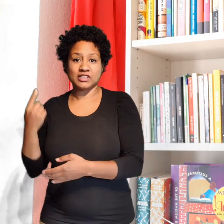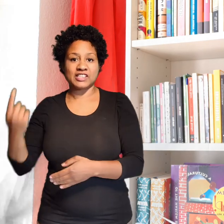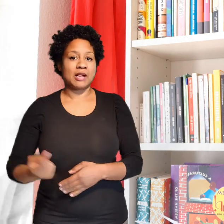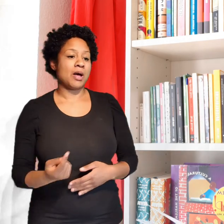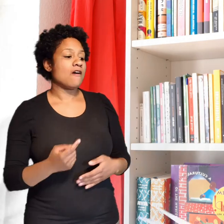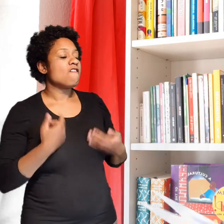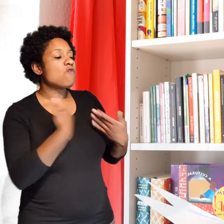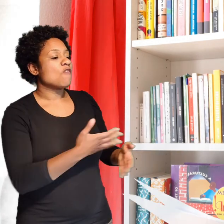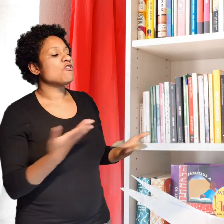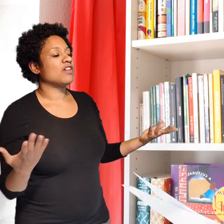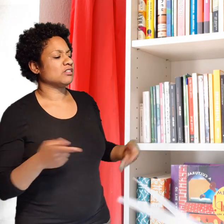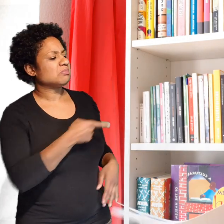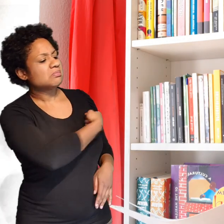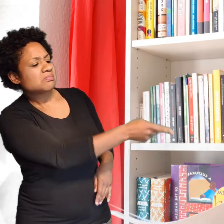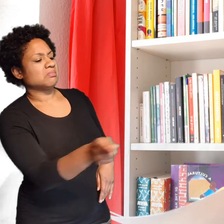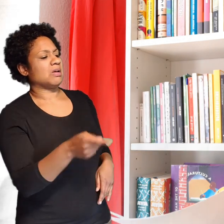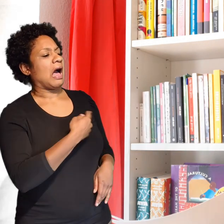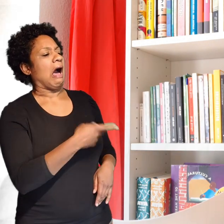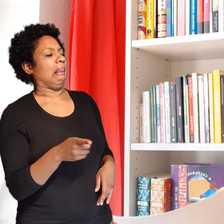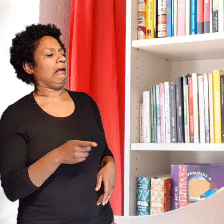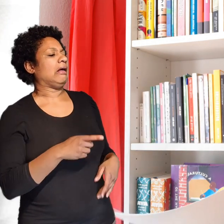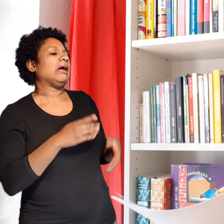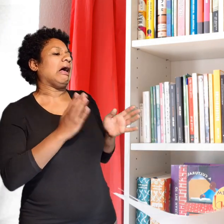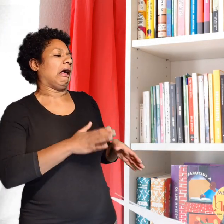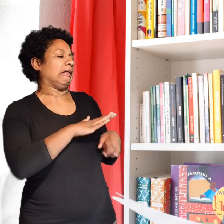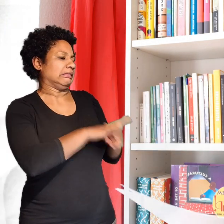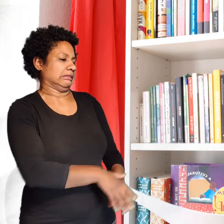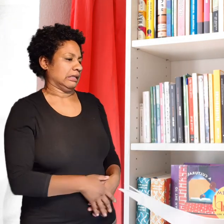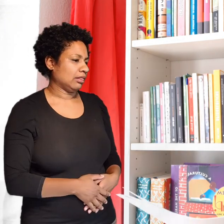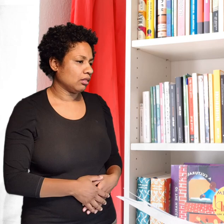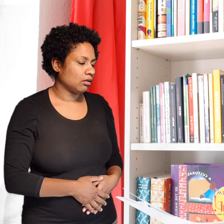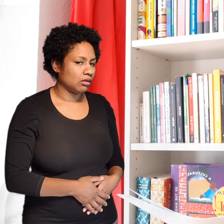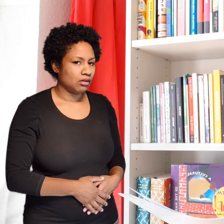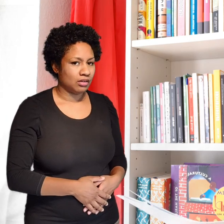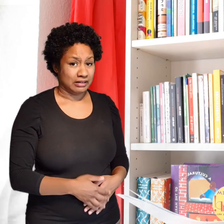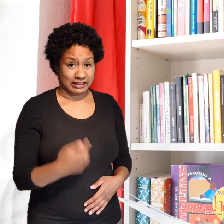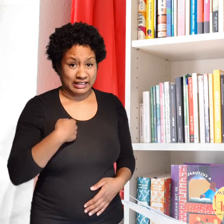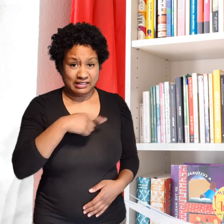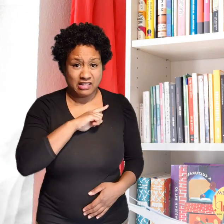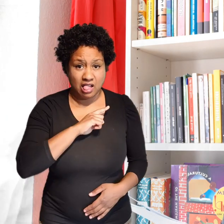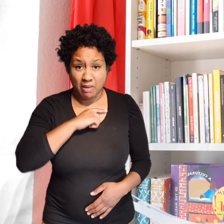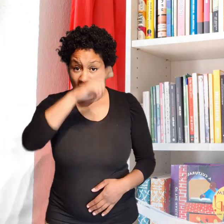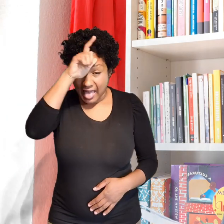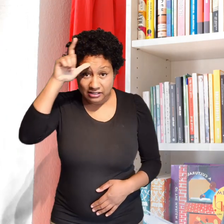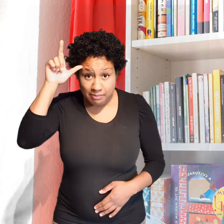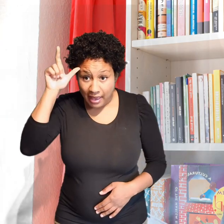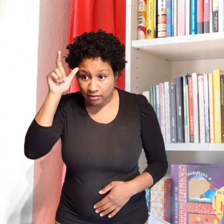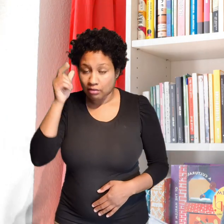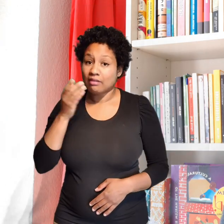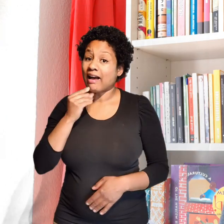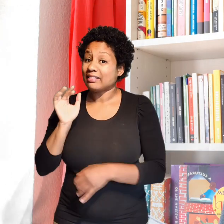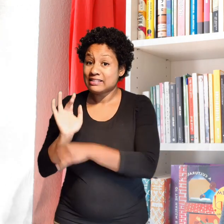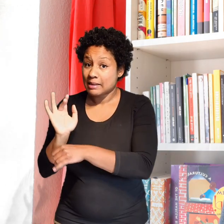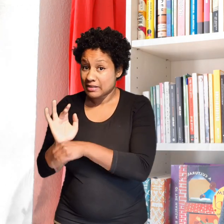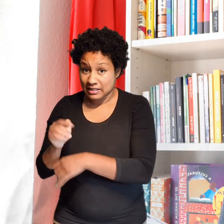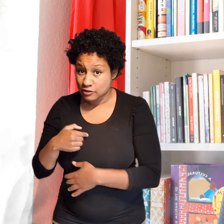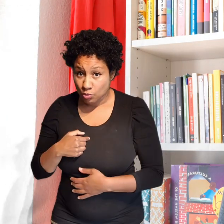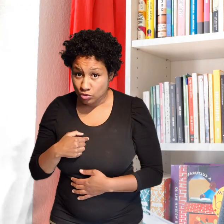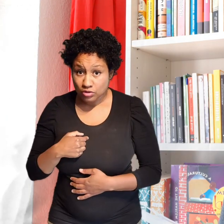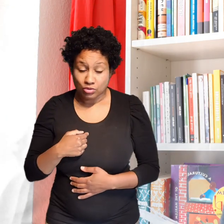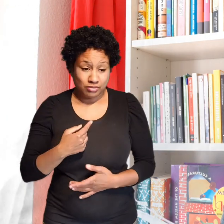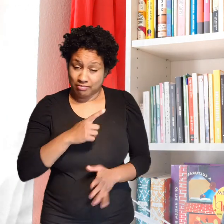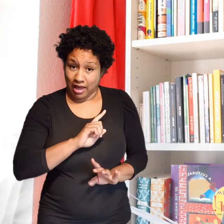Rassismus vor. Um meine Position klarzumachen, ich bin weder Expertin in Sachen Antisemitismus noch in